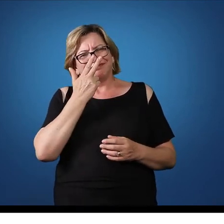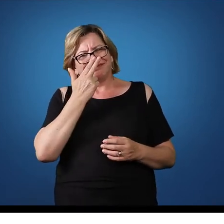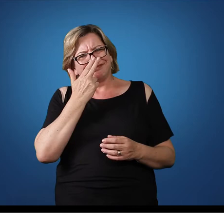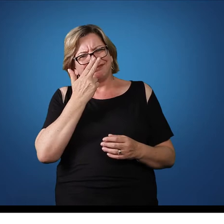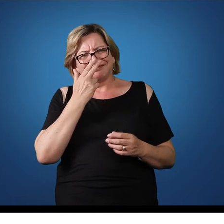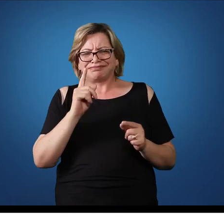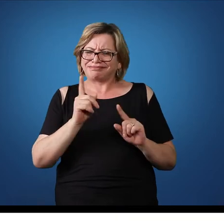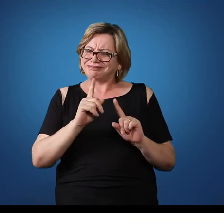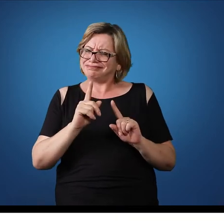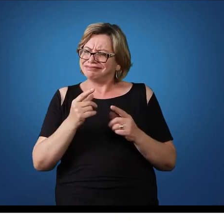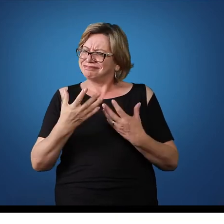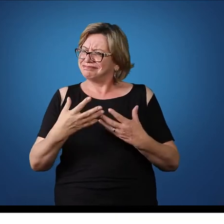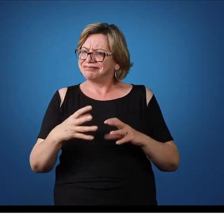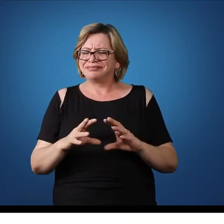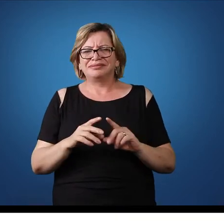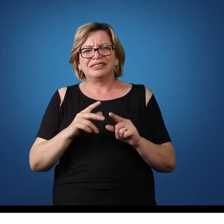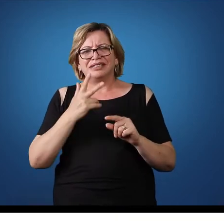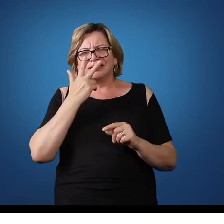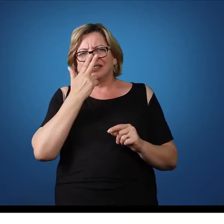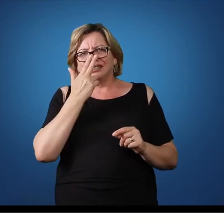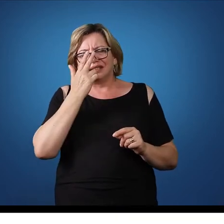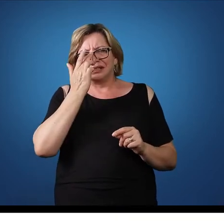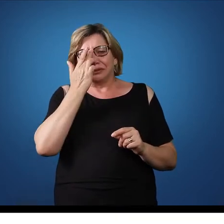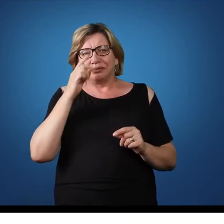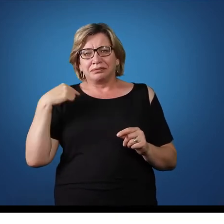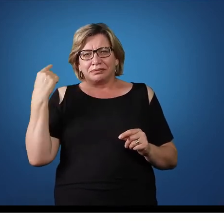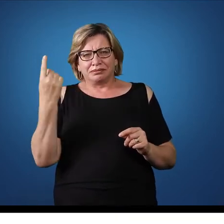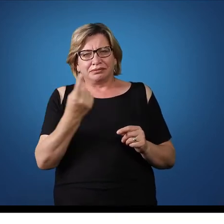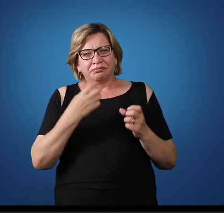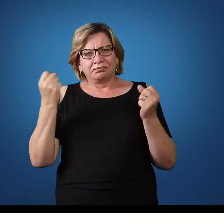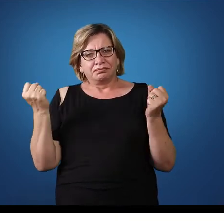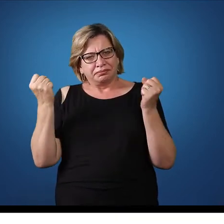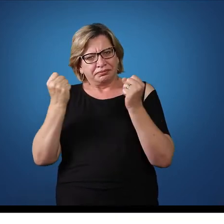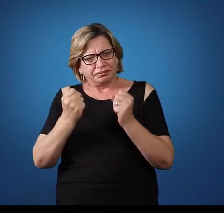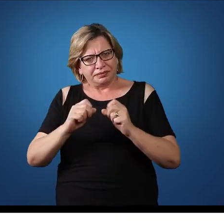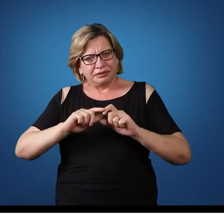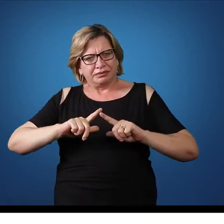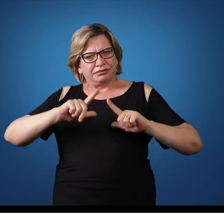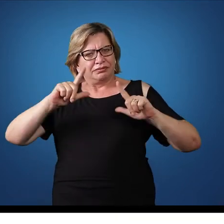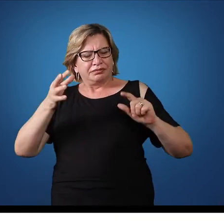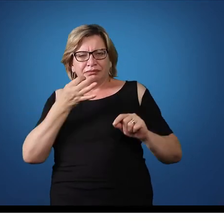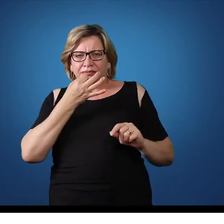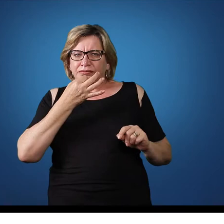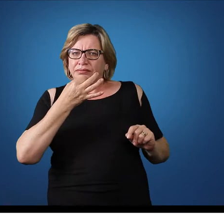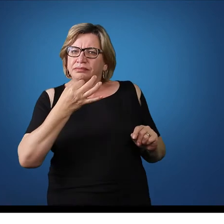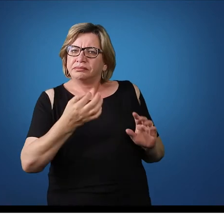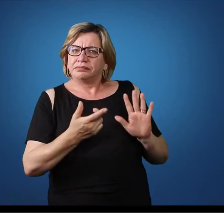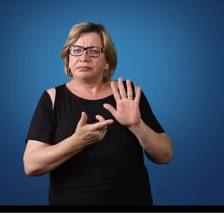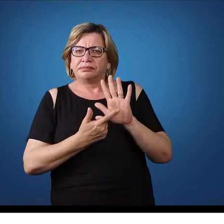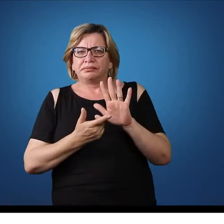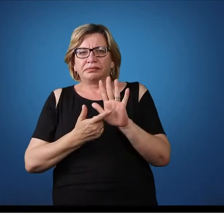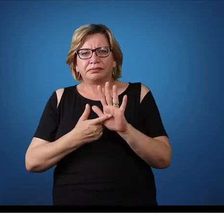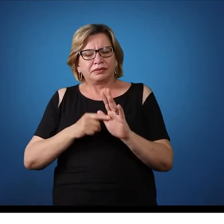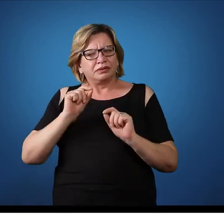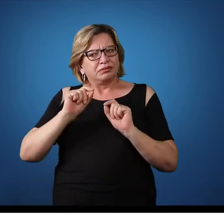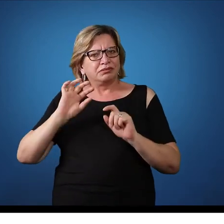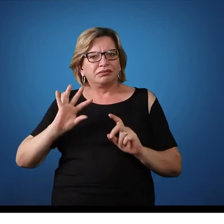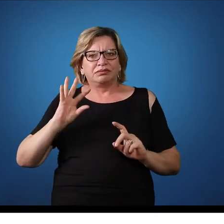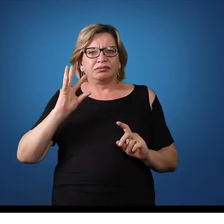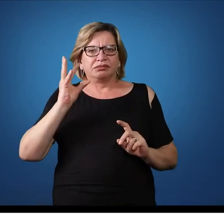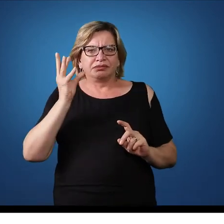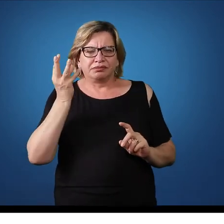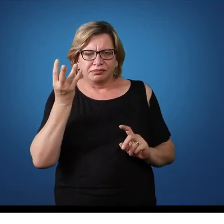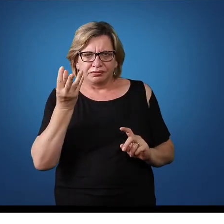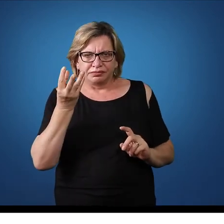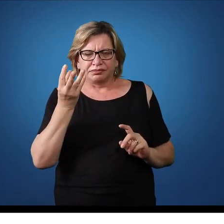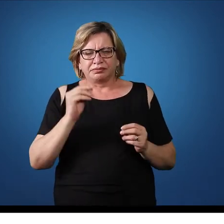isso é inaceitável e parece que a gente pode, de fato, emitir um juízo sobre a obra de arte levando em consideração as consequências concretas